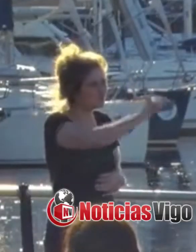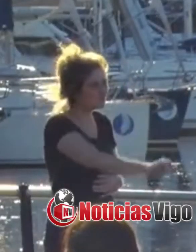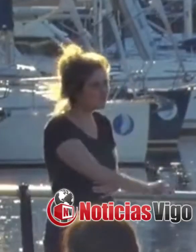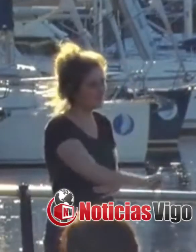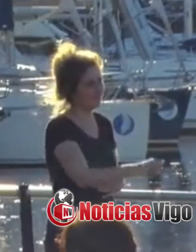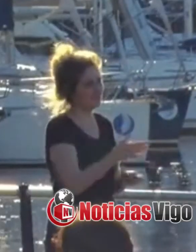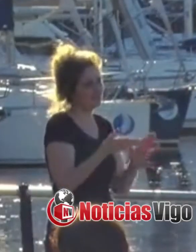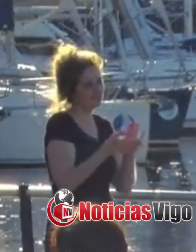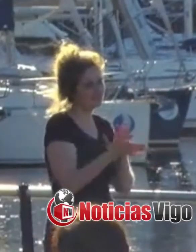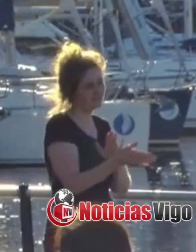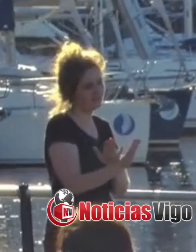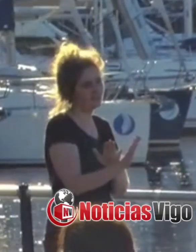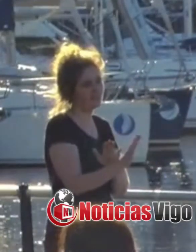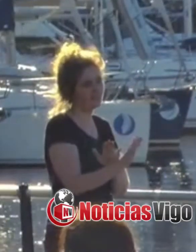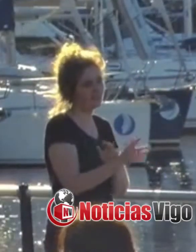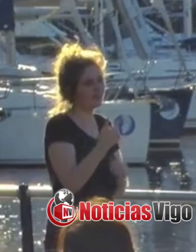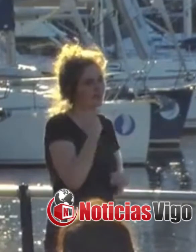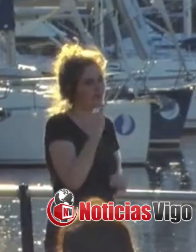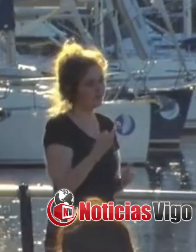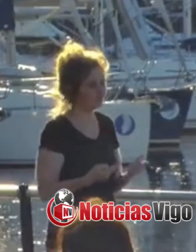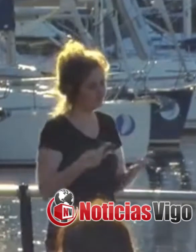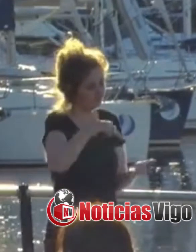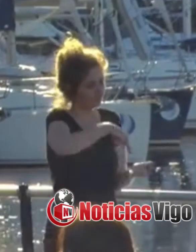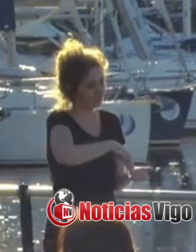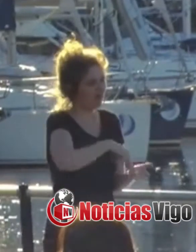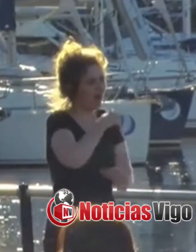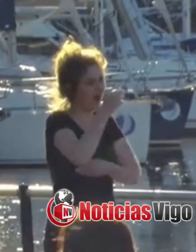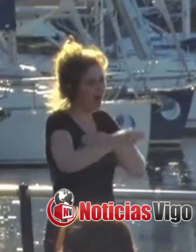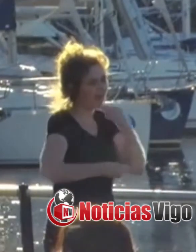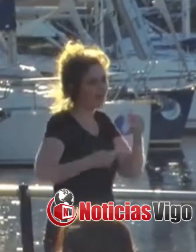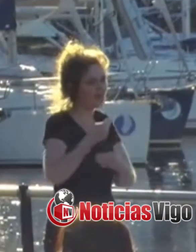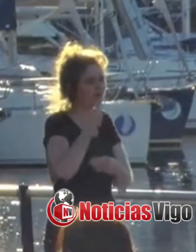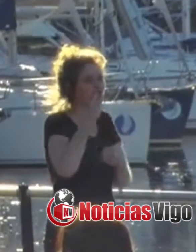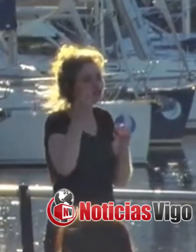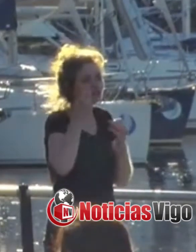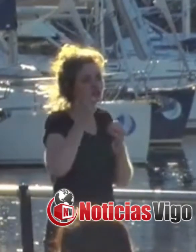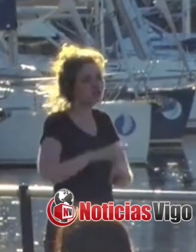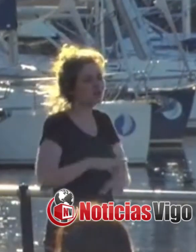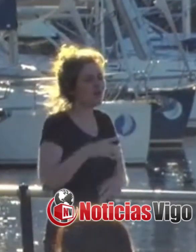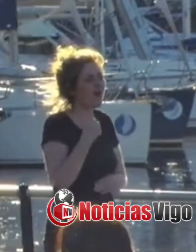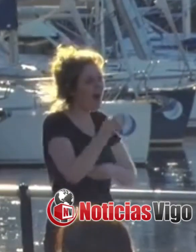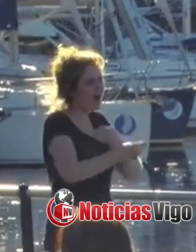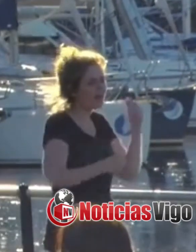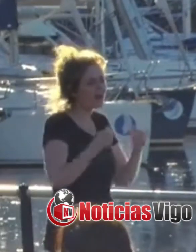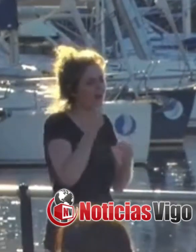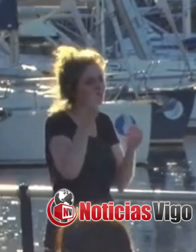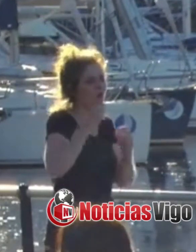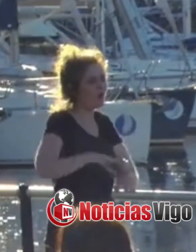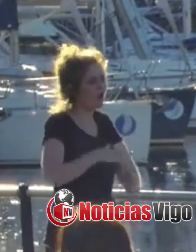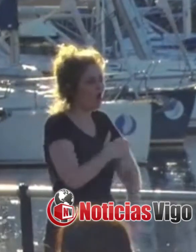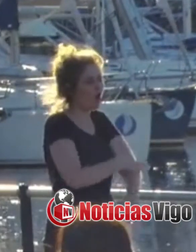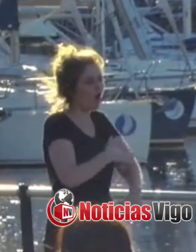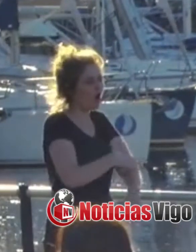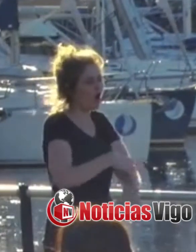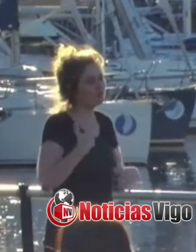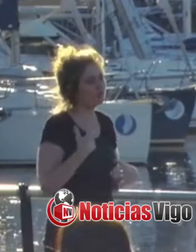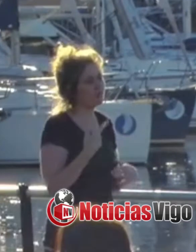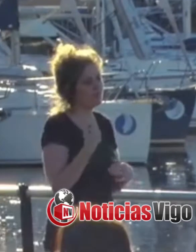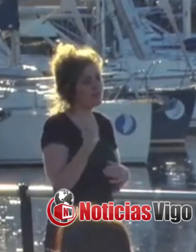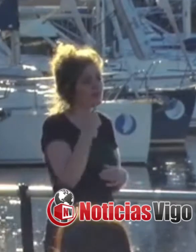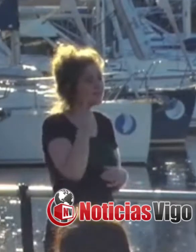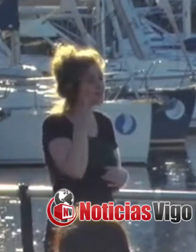que significa que imos erguernos a facer historia, e facer historia é ter un goberno que mire